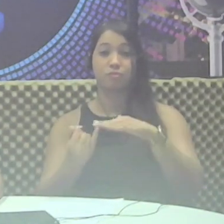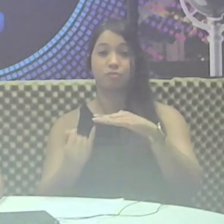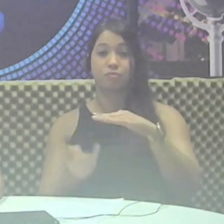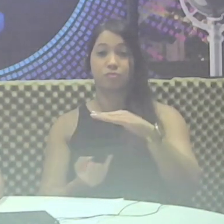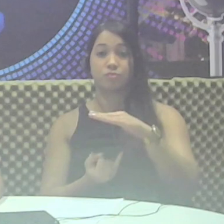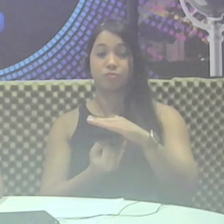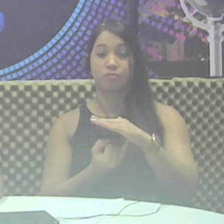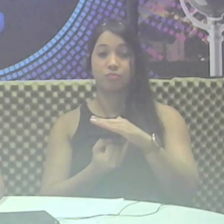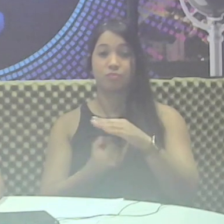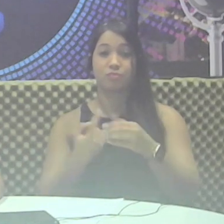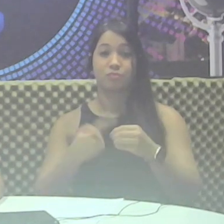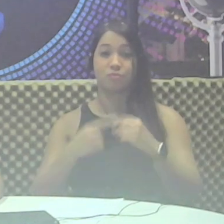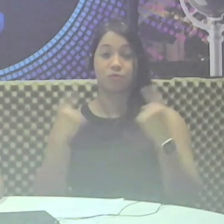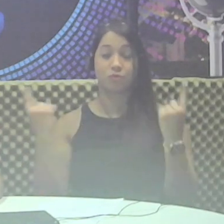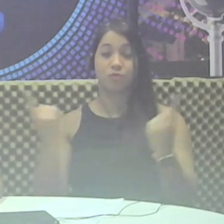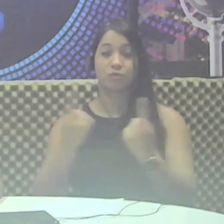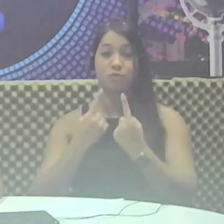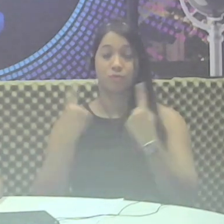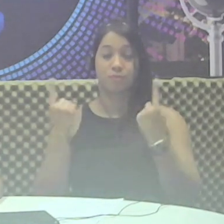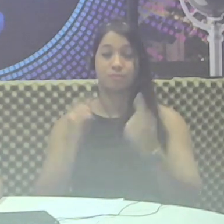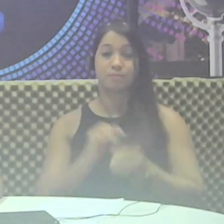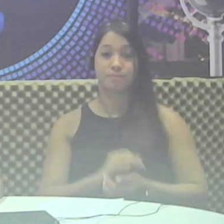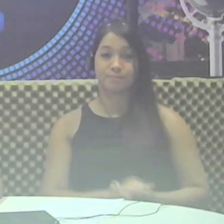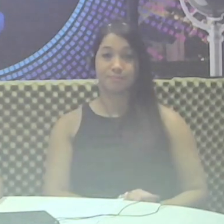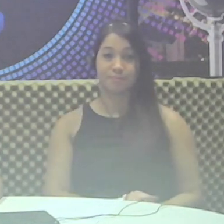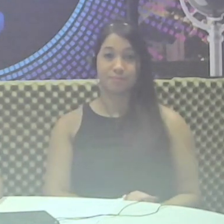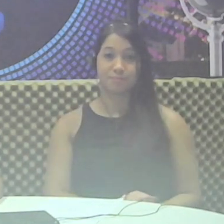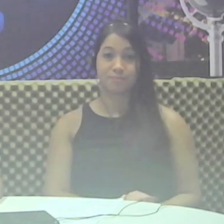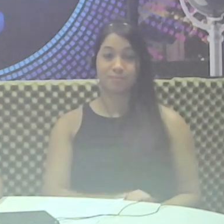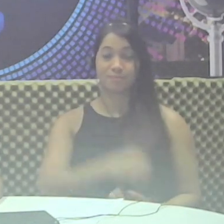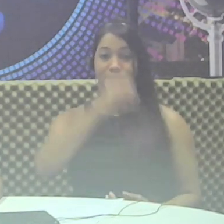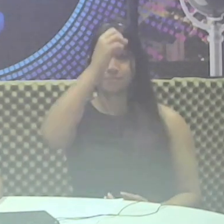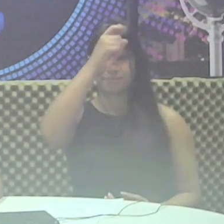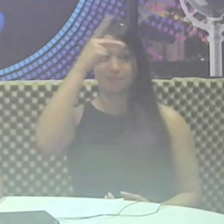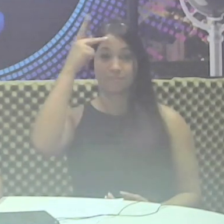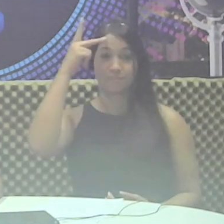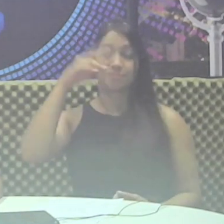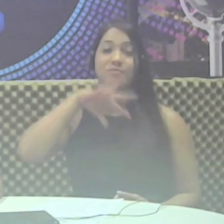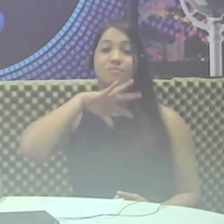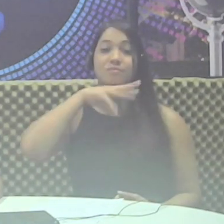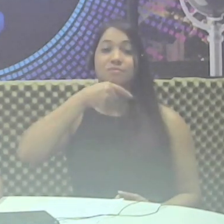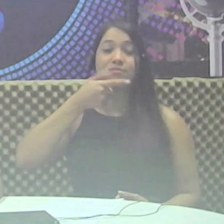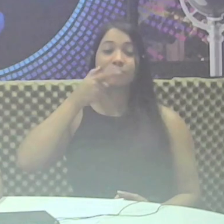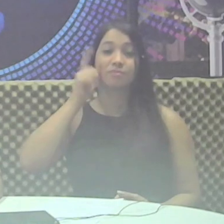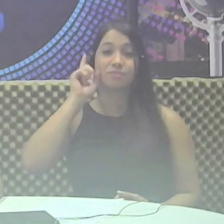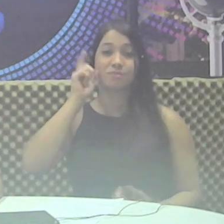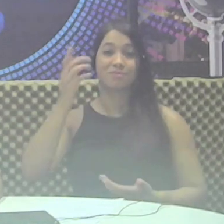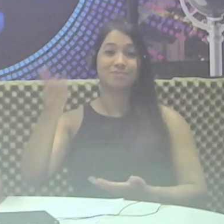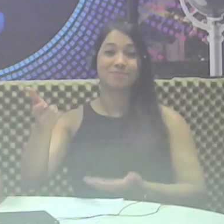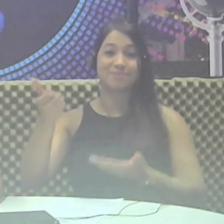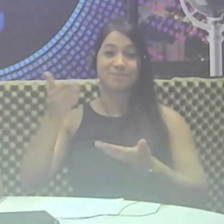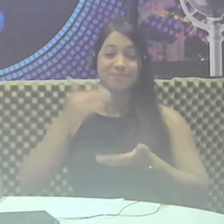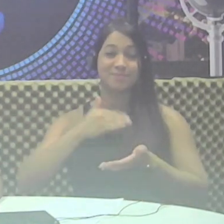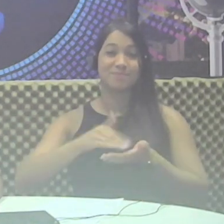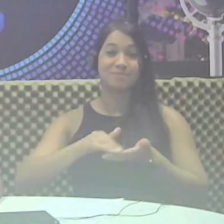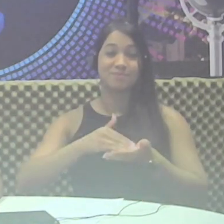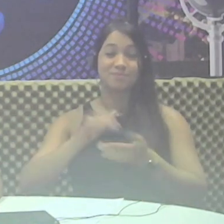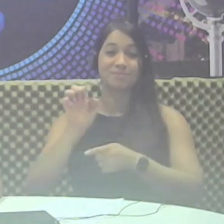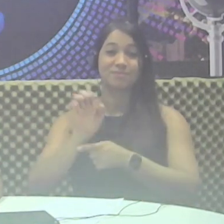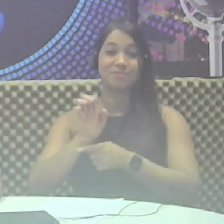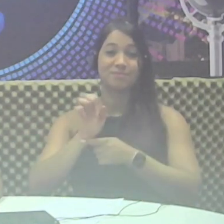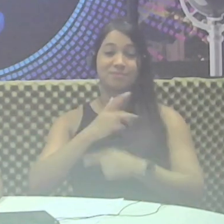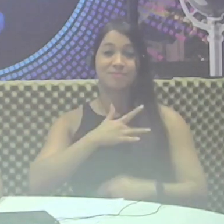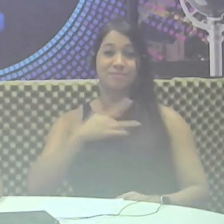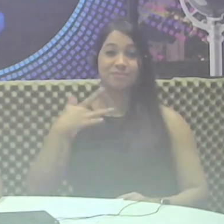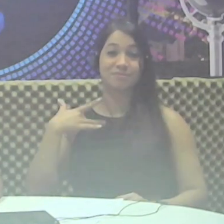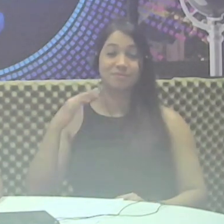da cidade. O prefeito Adelmo Leão recebeu ontem o secretário de Estado de Saúde, Fábio